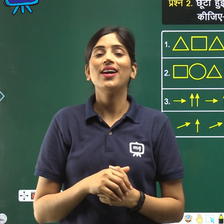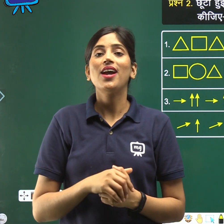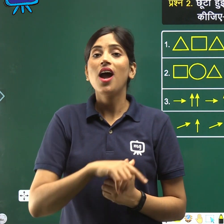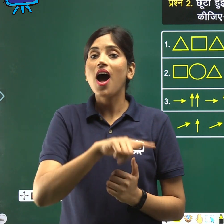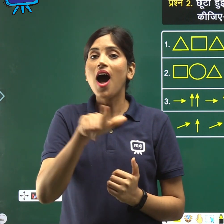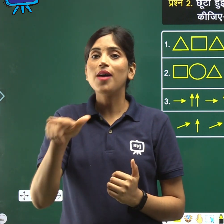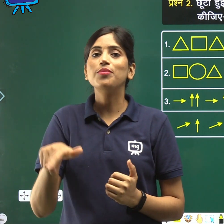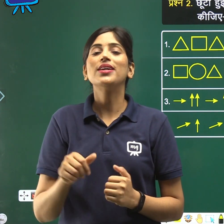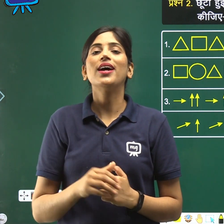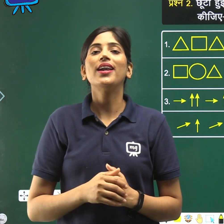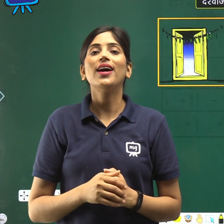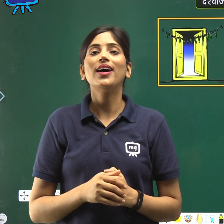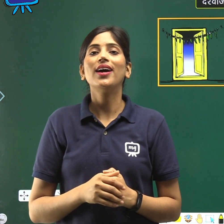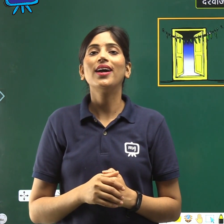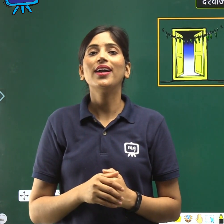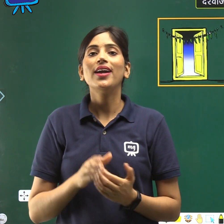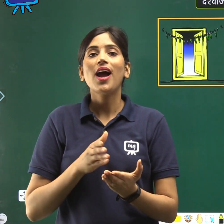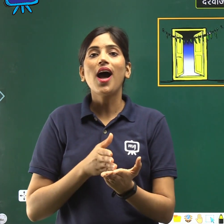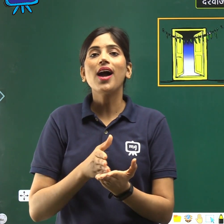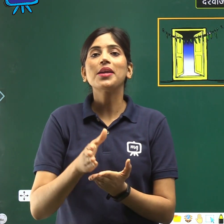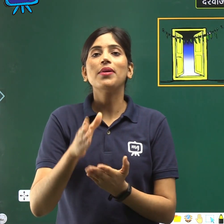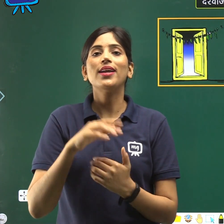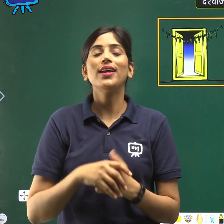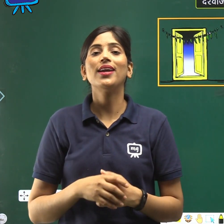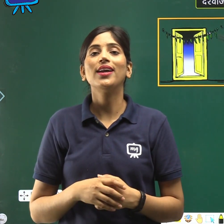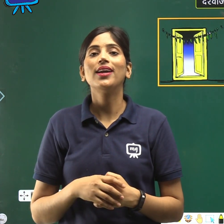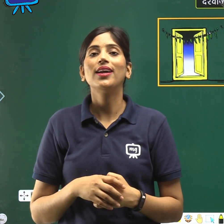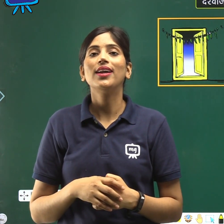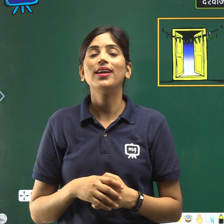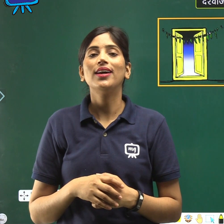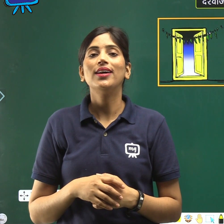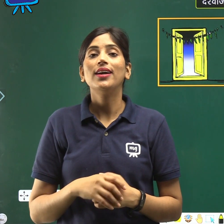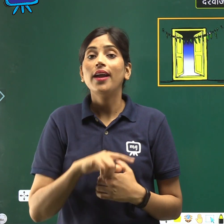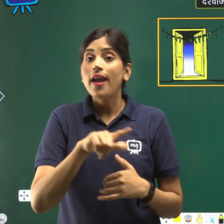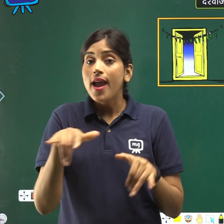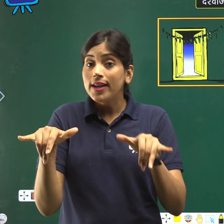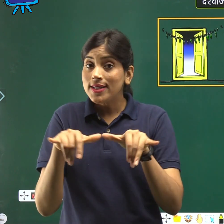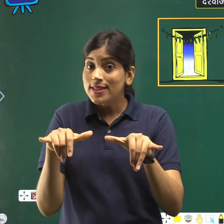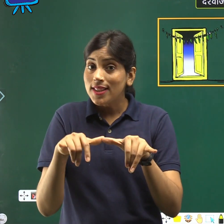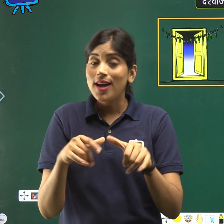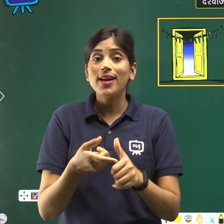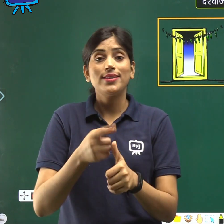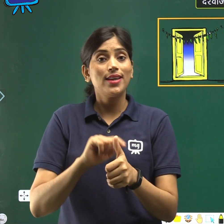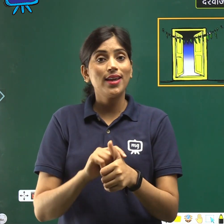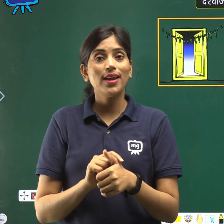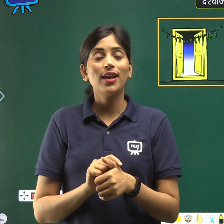भी करना। आगे बढ़ें। इस तरह से